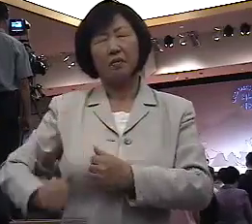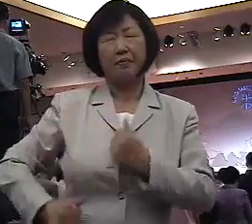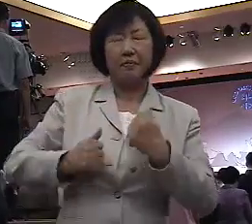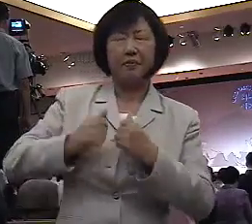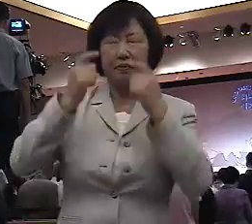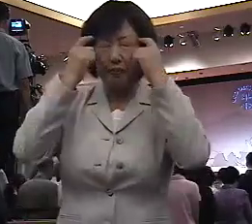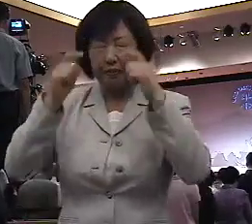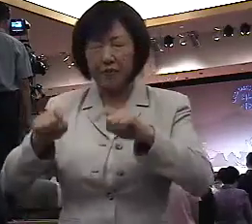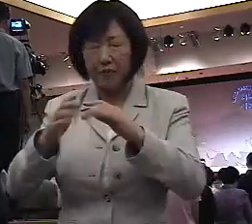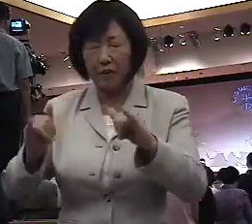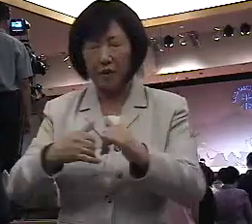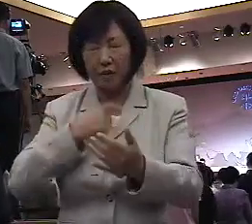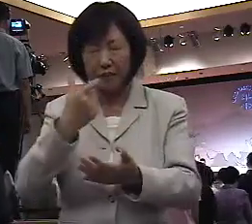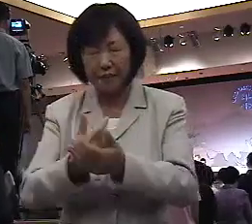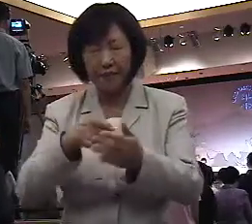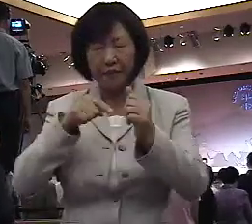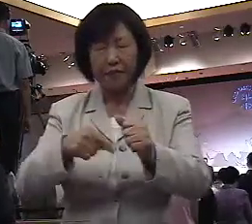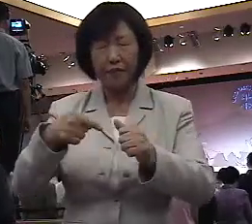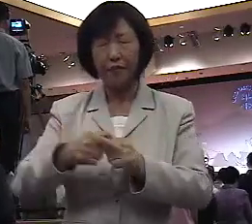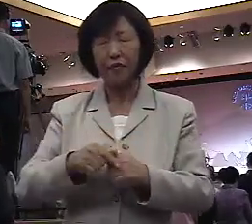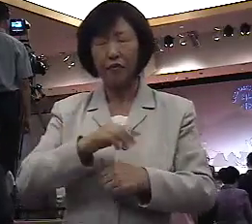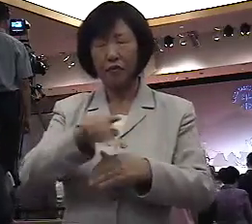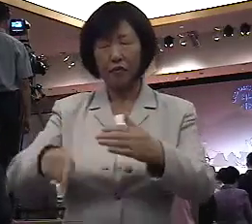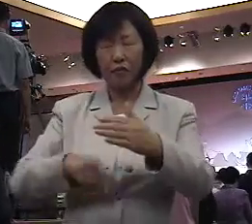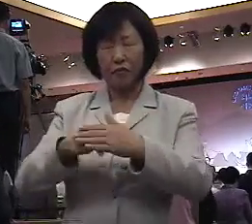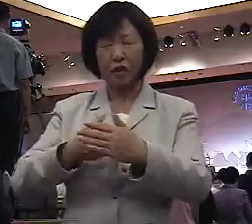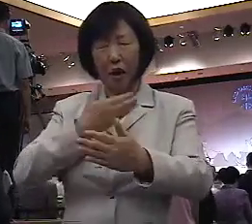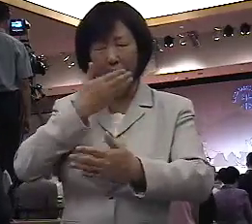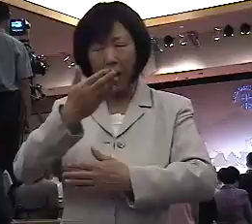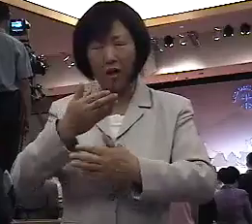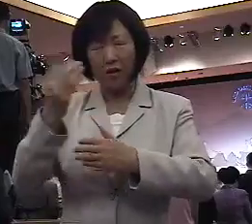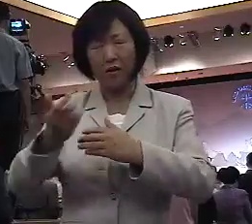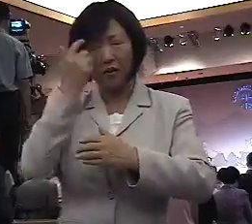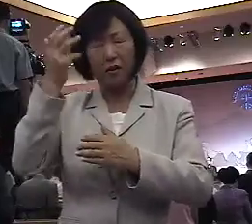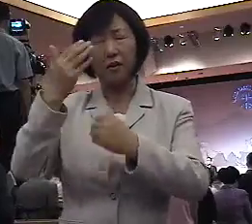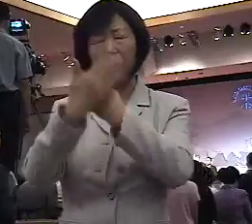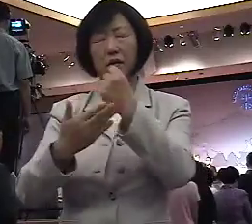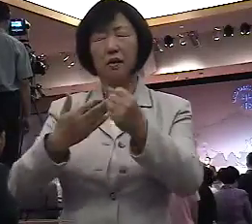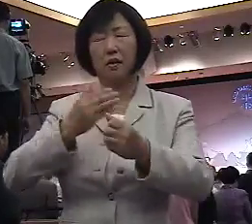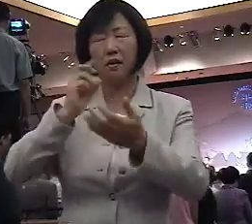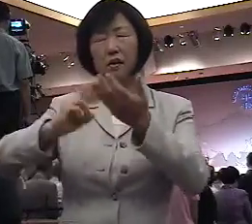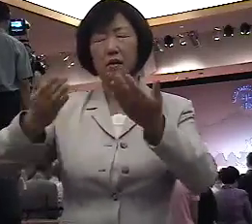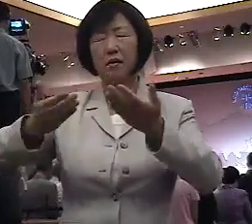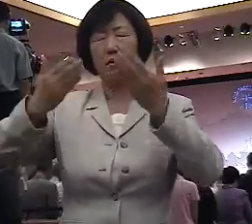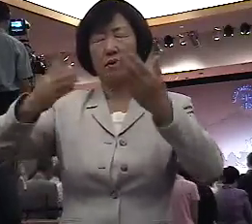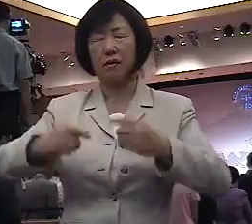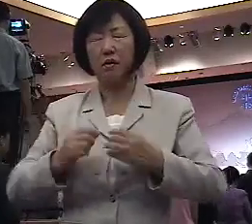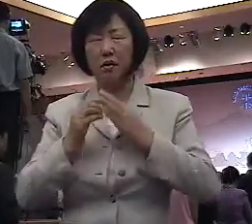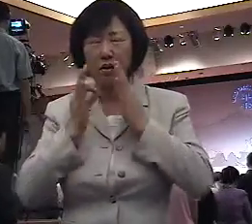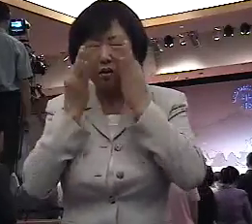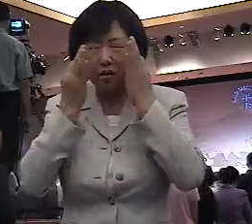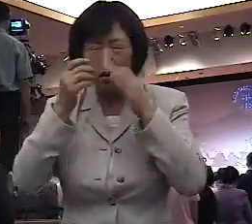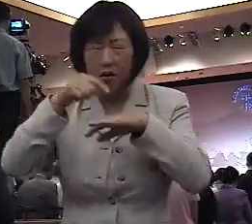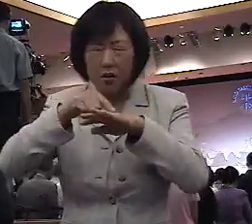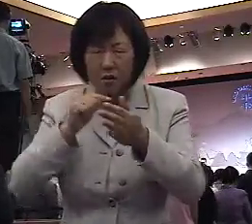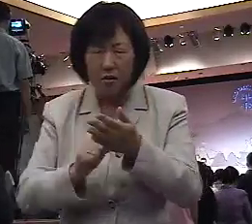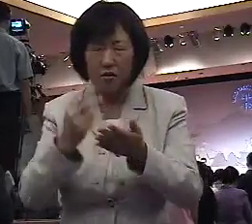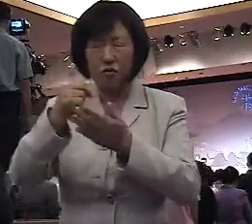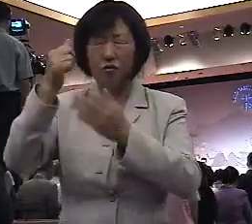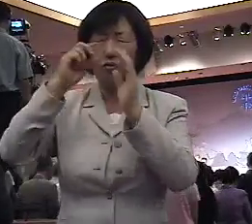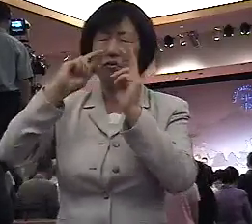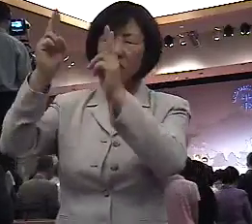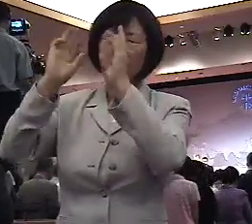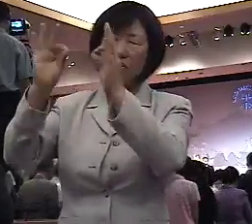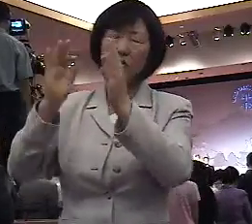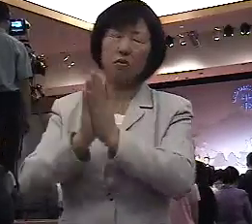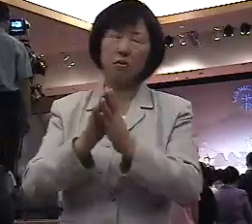감동하셔서 우리 안에 이 모든 것을 가능케 하신 성령의 은혜를 찬양합니다. 아멘. 전심으로 주를 바라며 내 속에